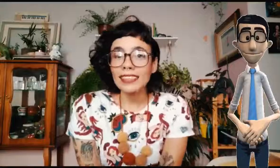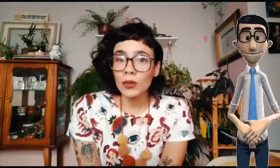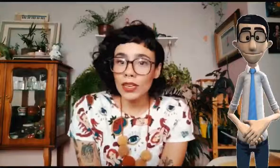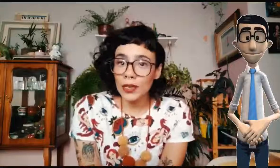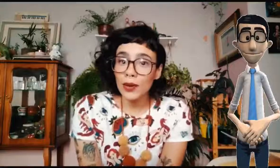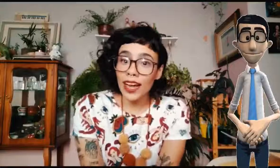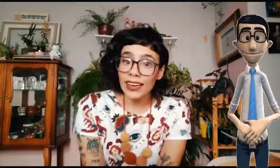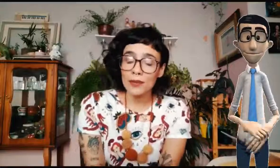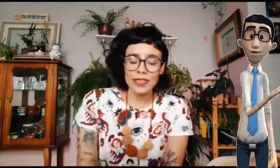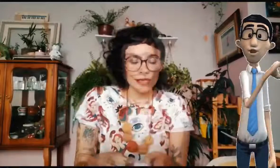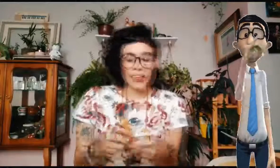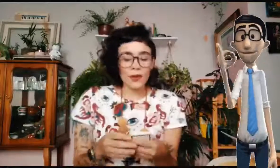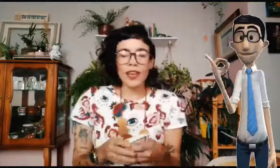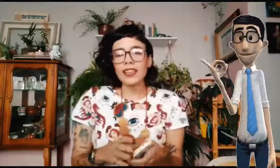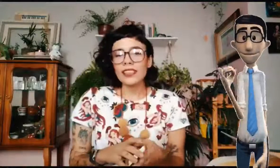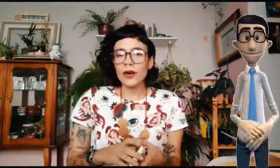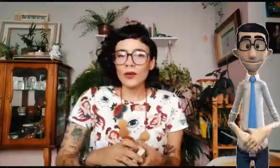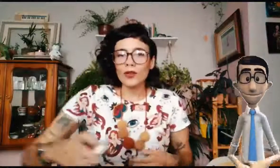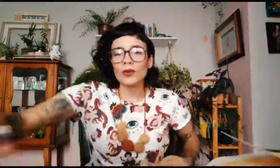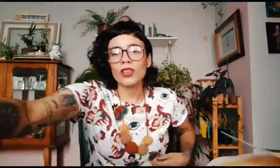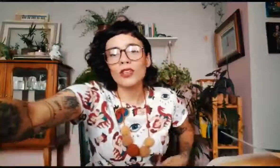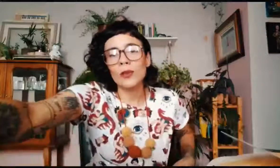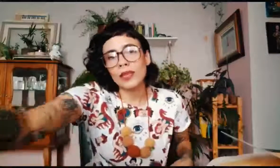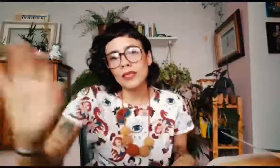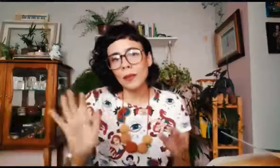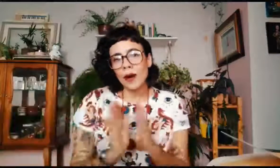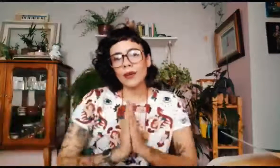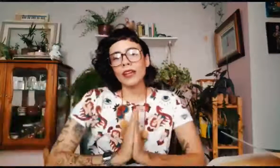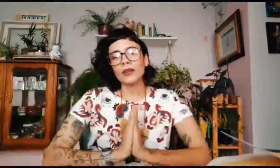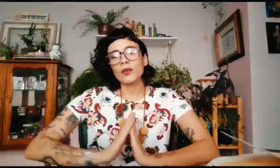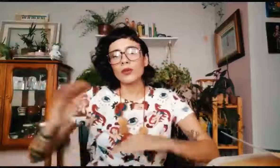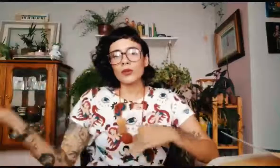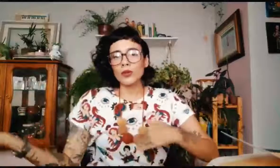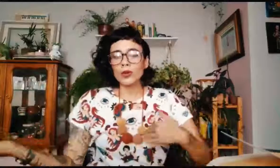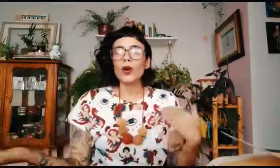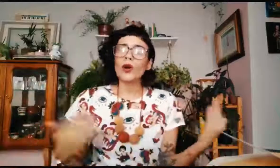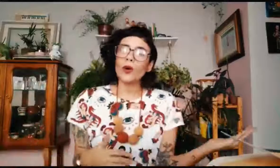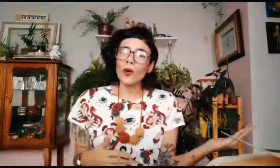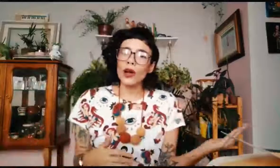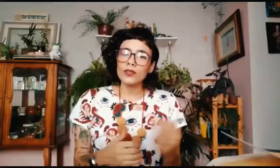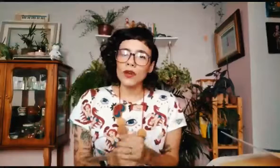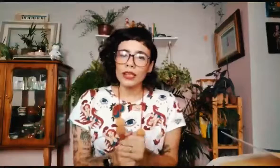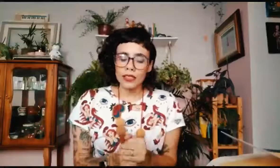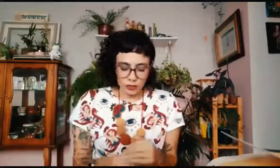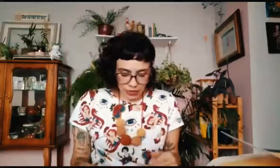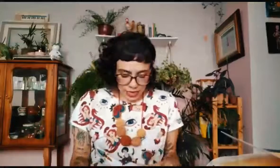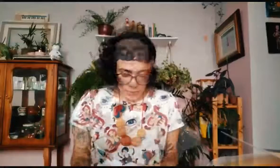sua língua a Libras. Então, esse é o nosso objetivo principal, né? Incluir o surdo com a divulgação da língua. Um